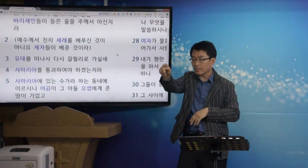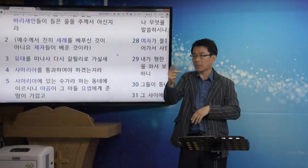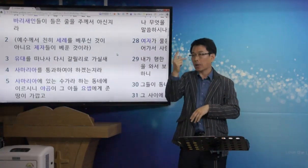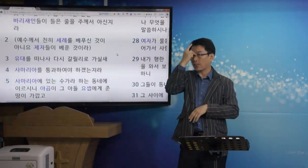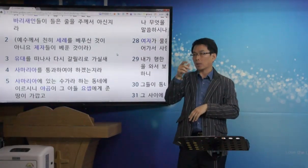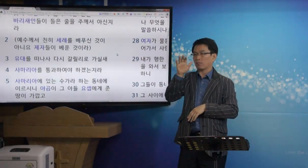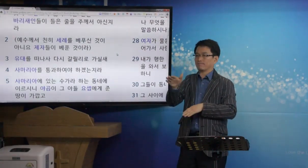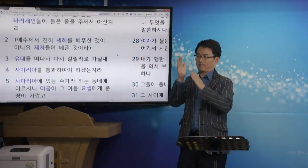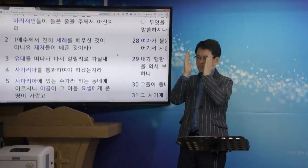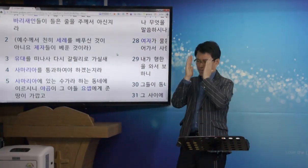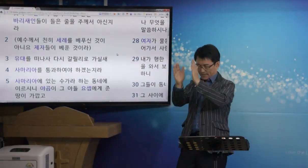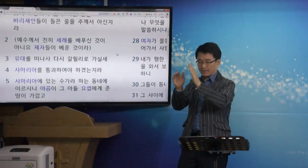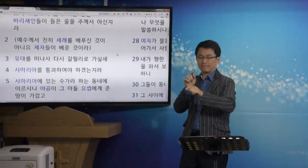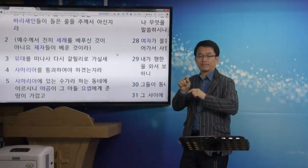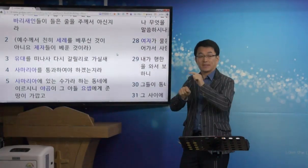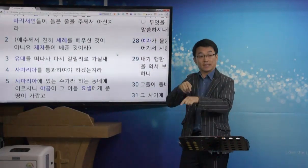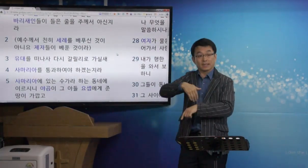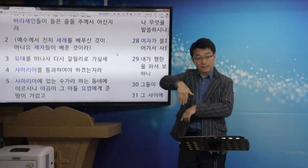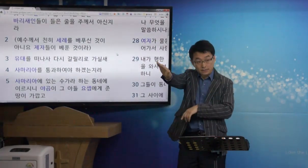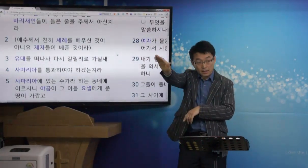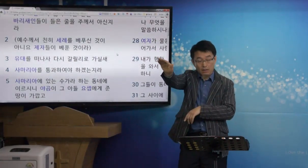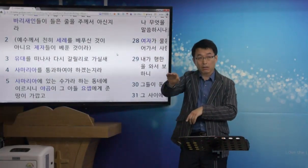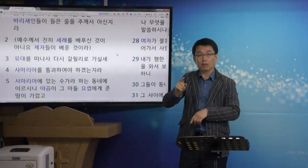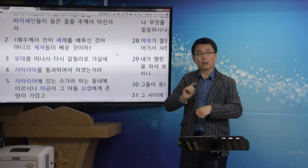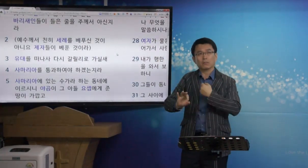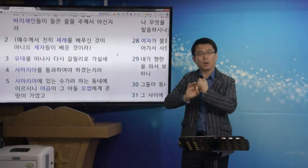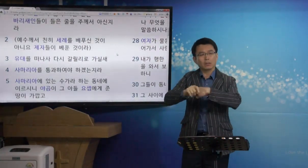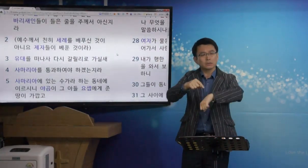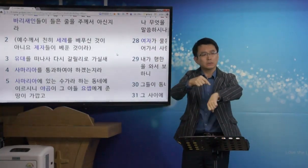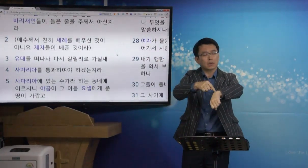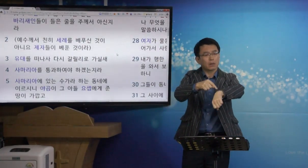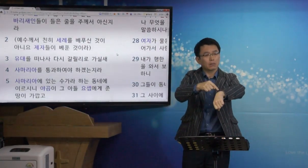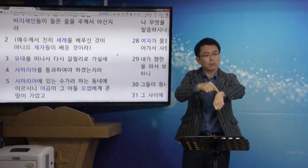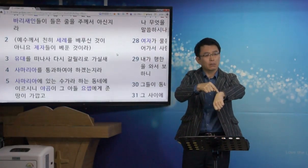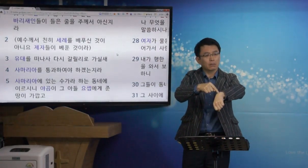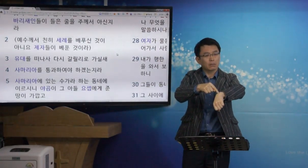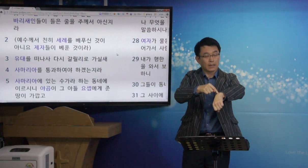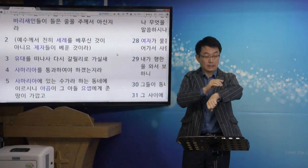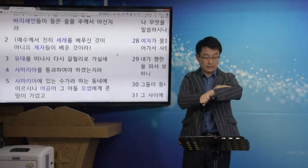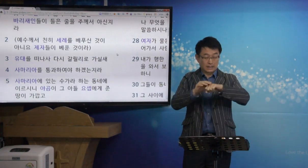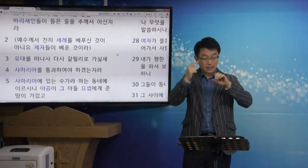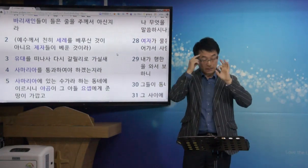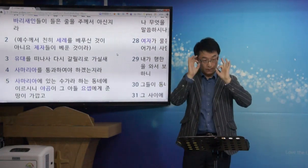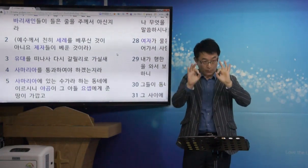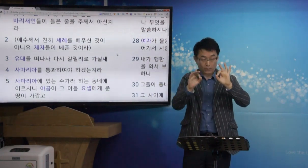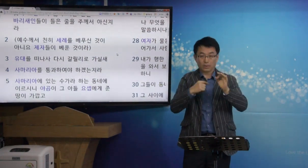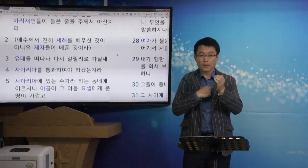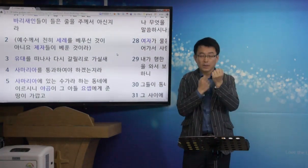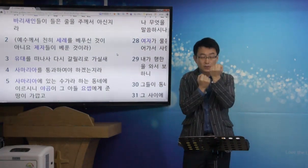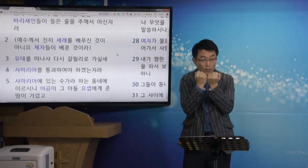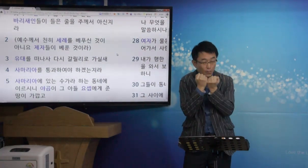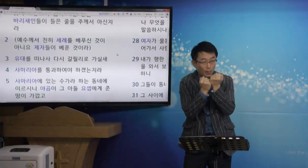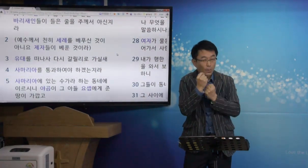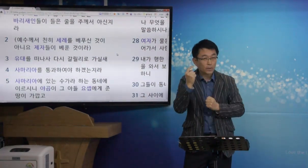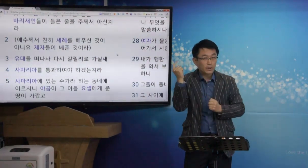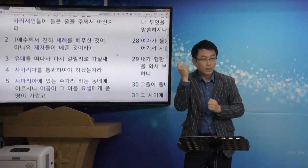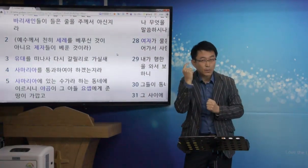예수님은 그 사마리아 지역을 그냥 똑바로 통과하게 됩니다. 그러면 그 시간은 잘 생각해 보면